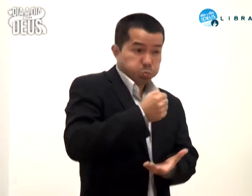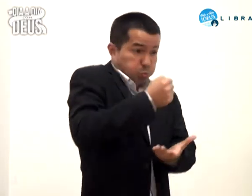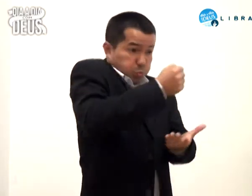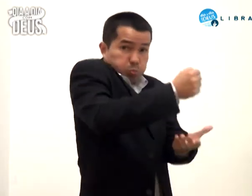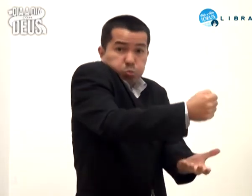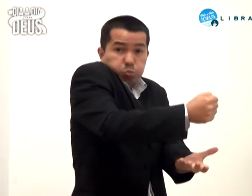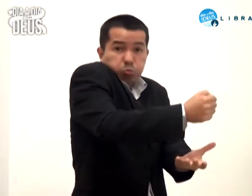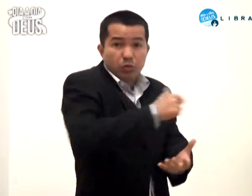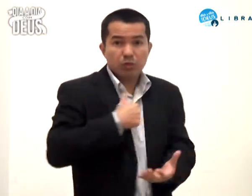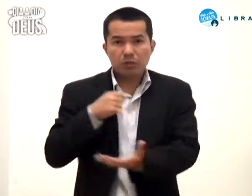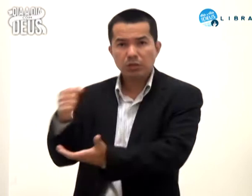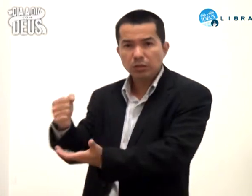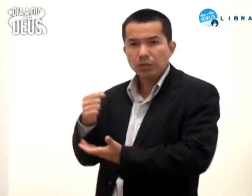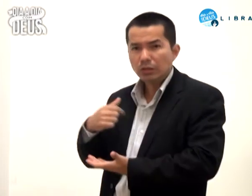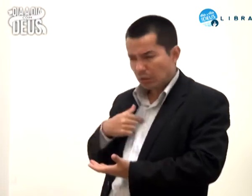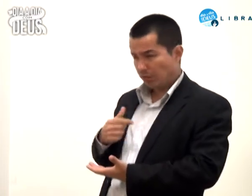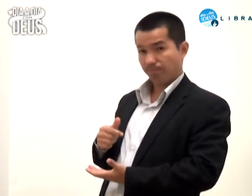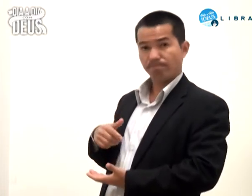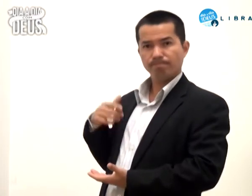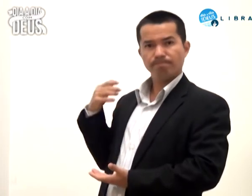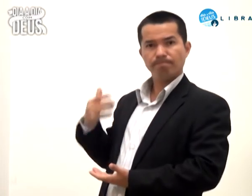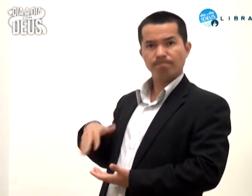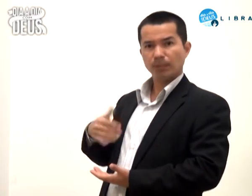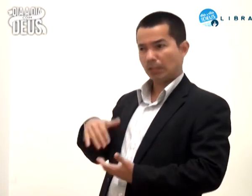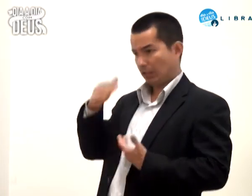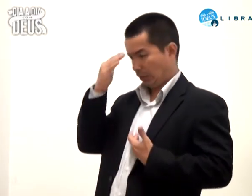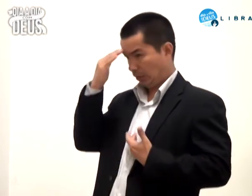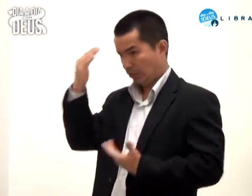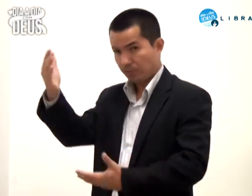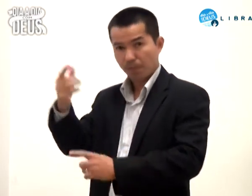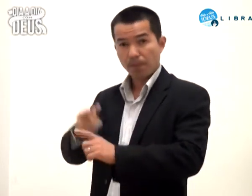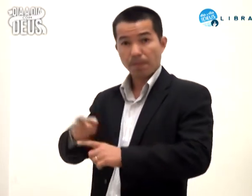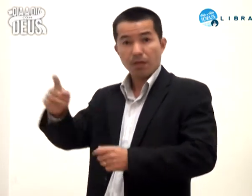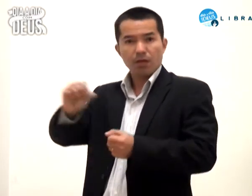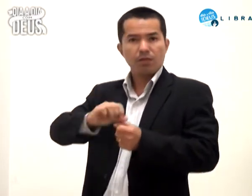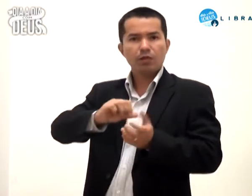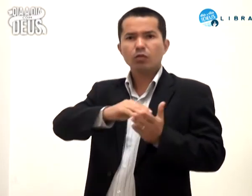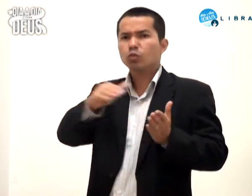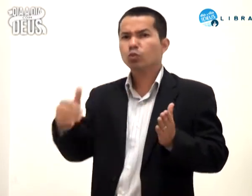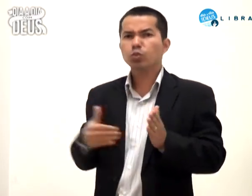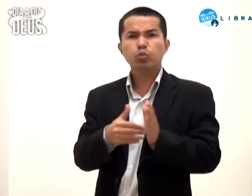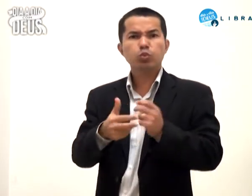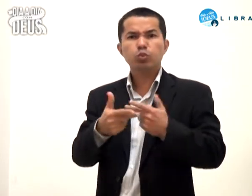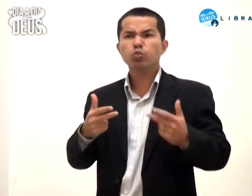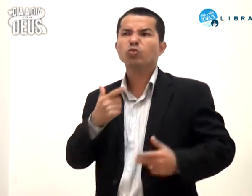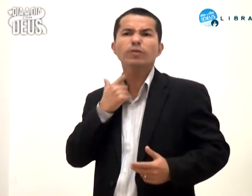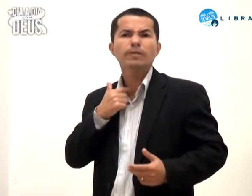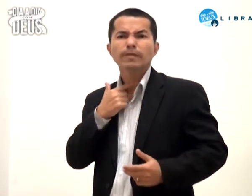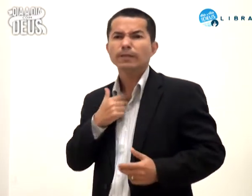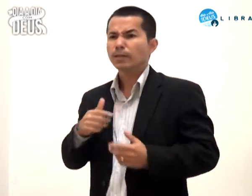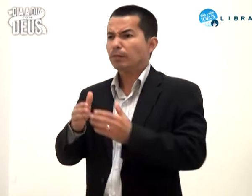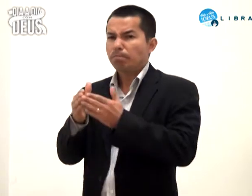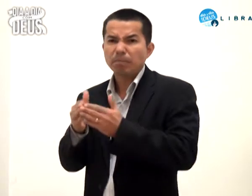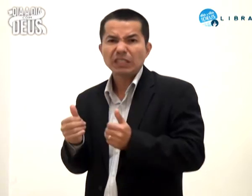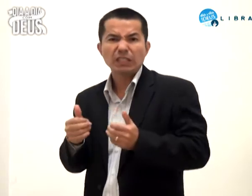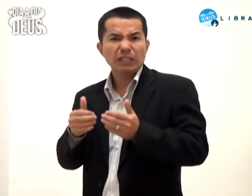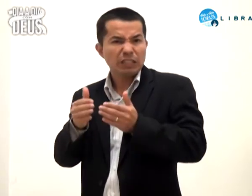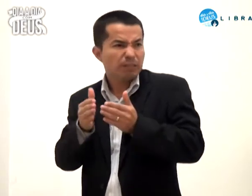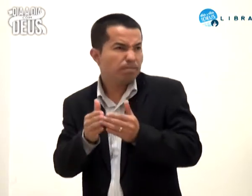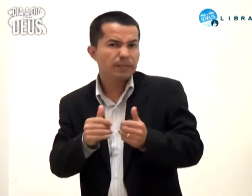Afirmo a vocês que eles fizeram tudo o que podiam e mais ainda, e com toda boa